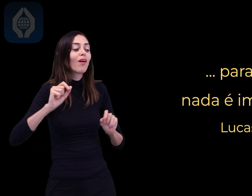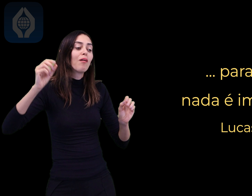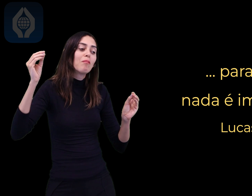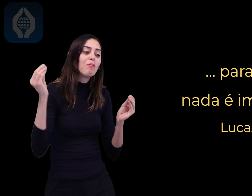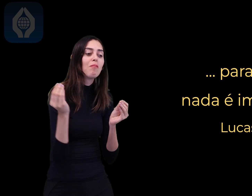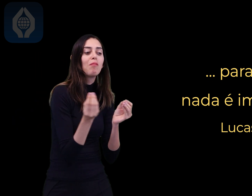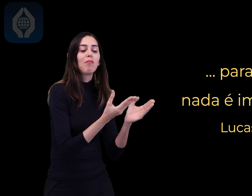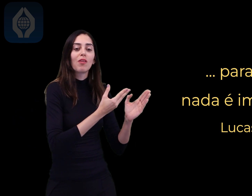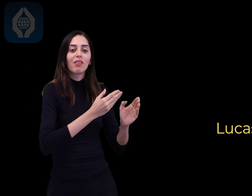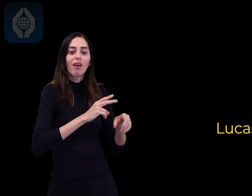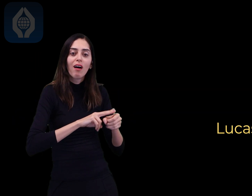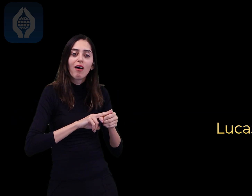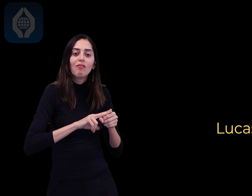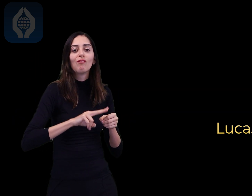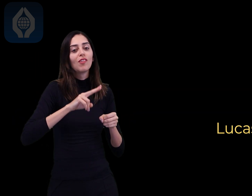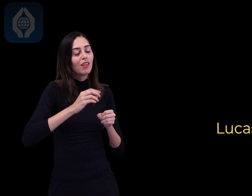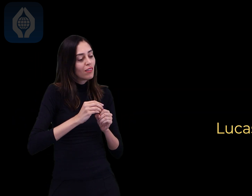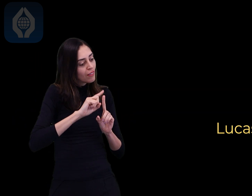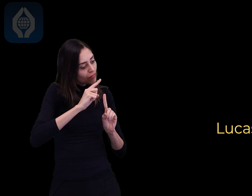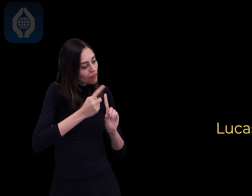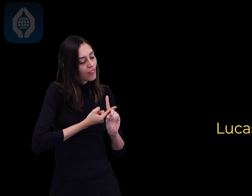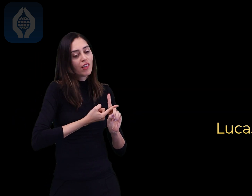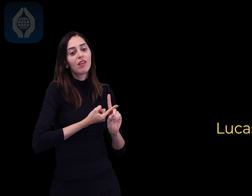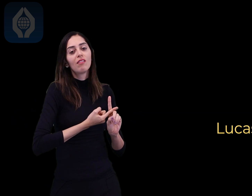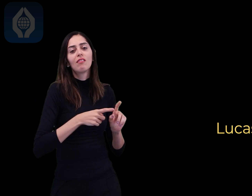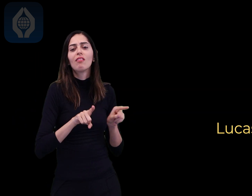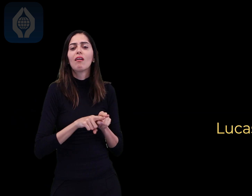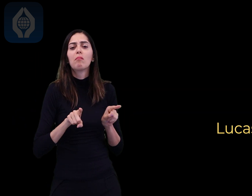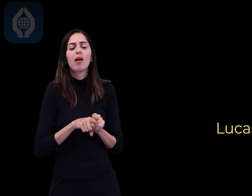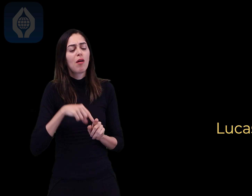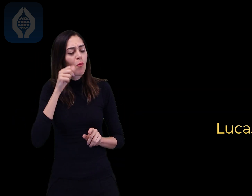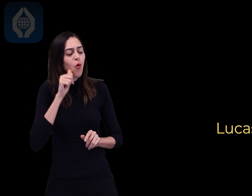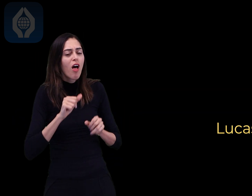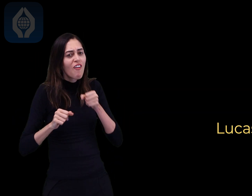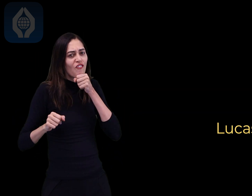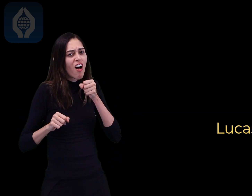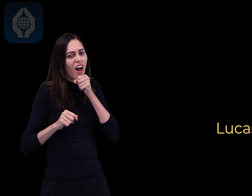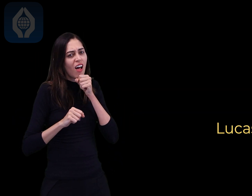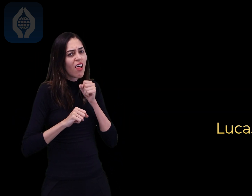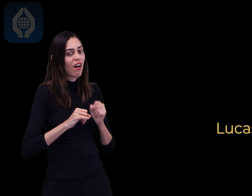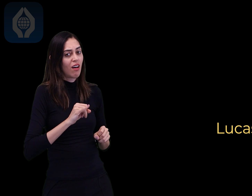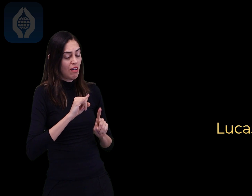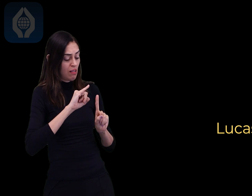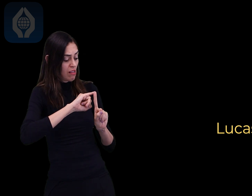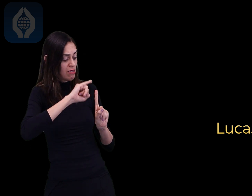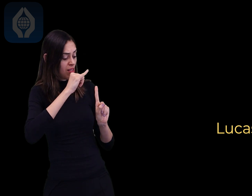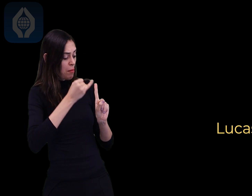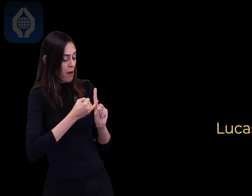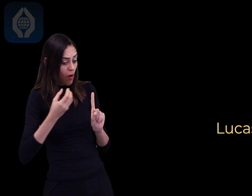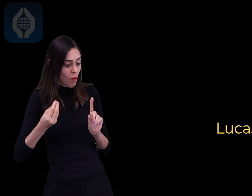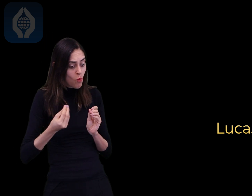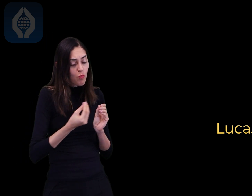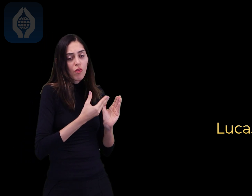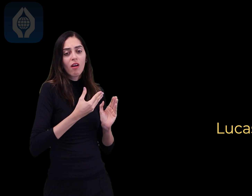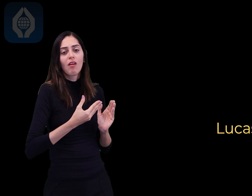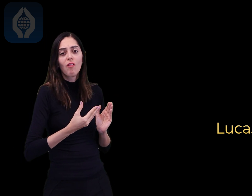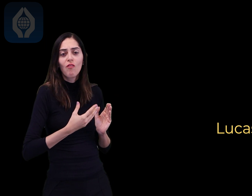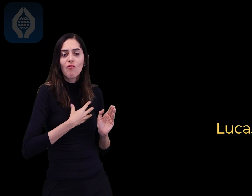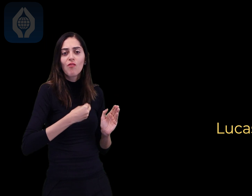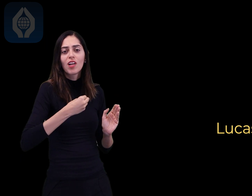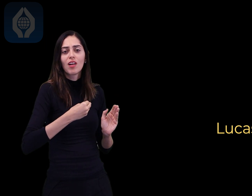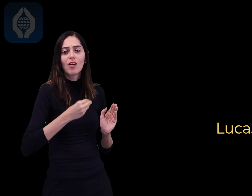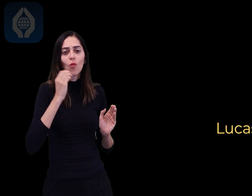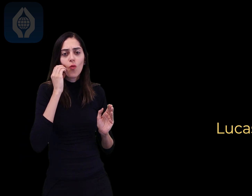fazer qualquer coisa. Lucas capítulo 1:38, Maria confiou no Senhor e aceitou que era a vontade de